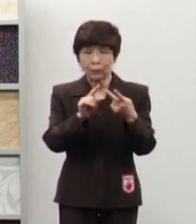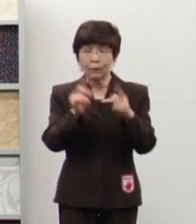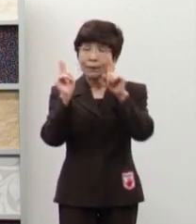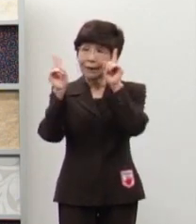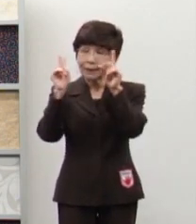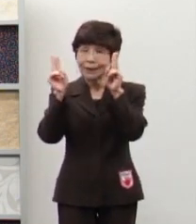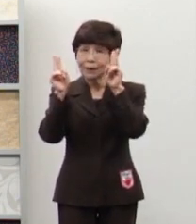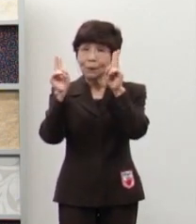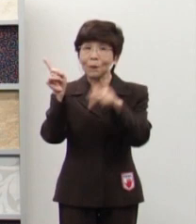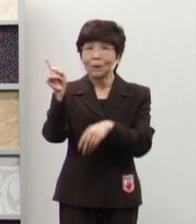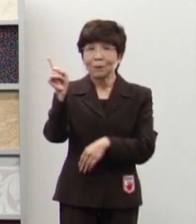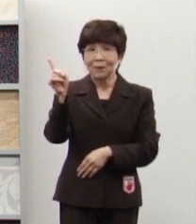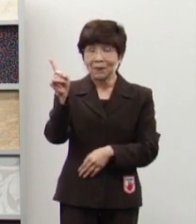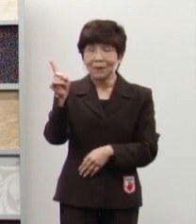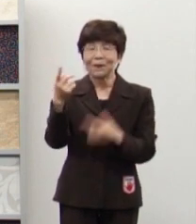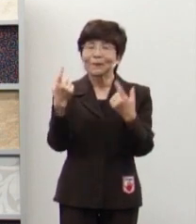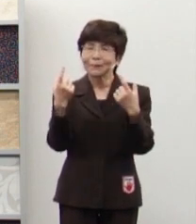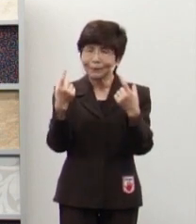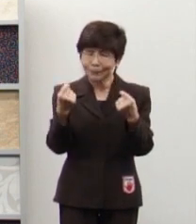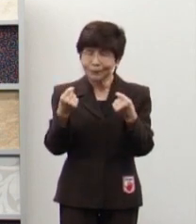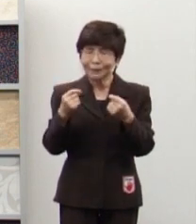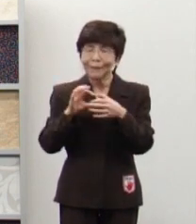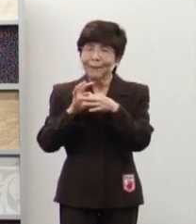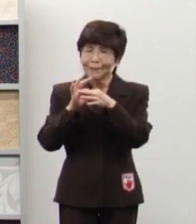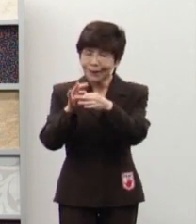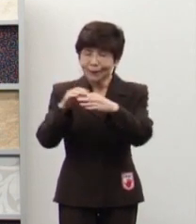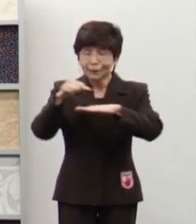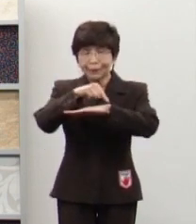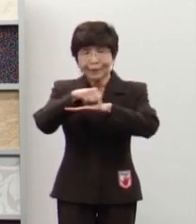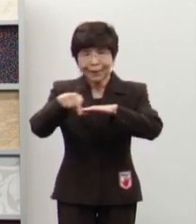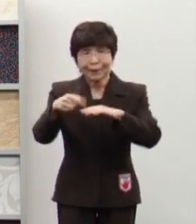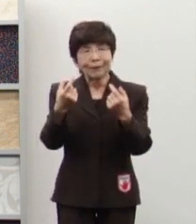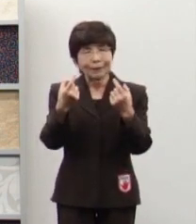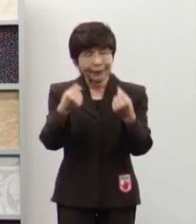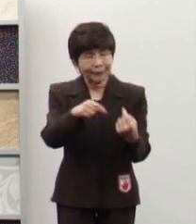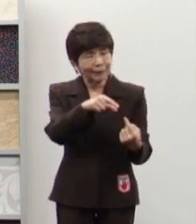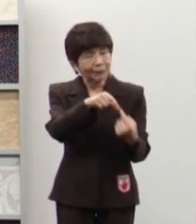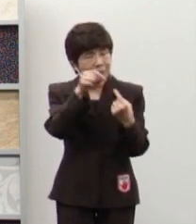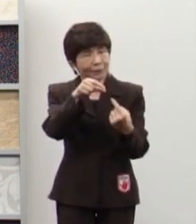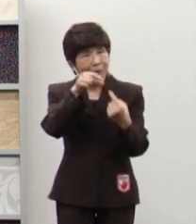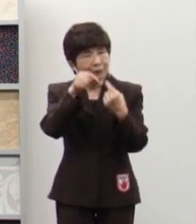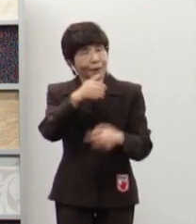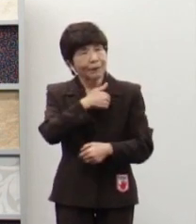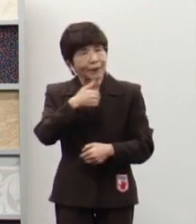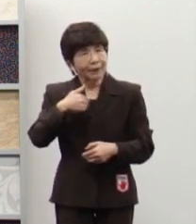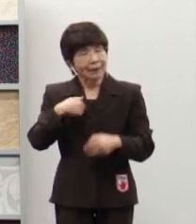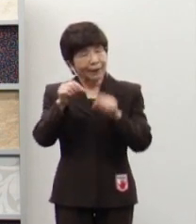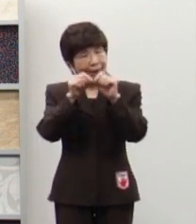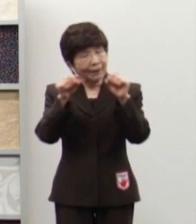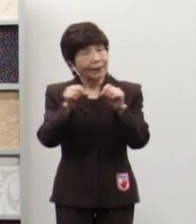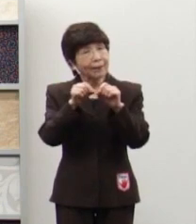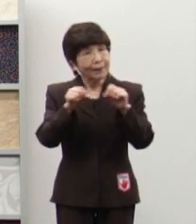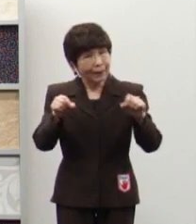企業さんの方も継続的計画的な採用を行っていただいた結果だと考えております。